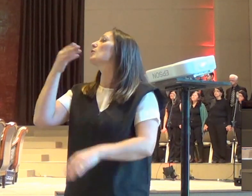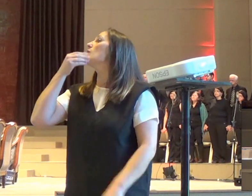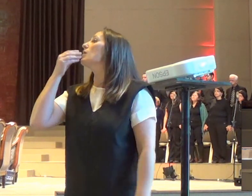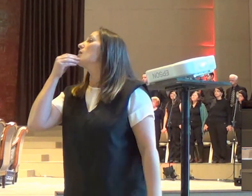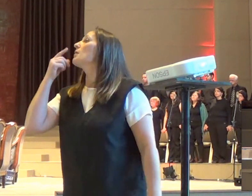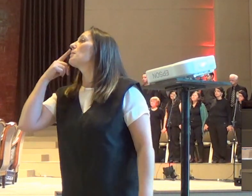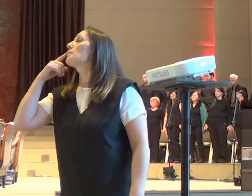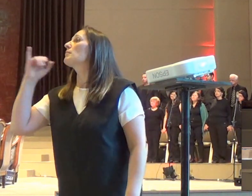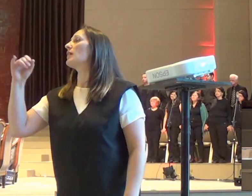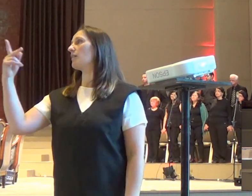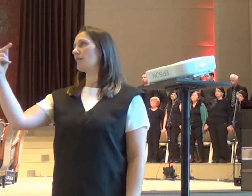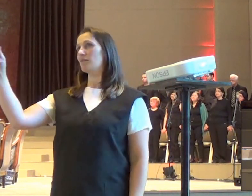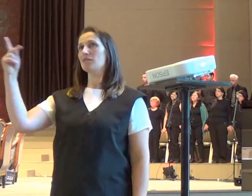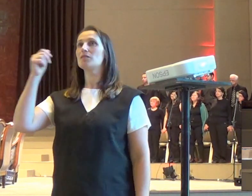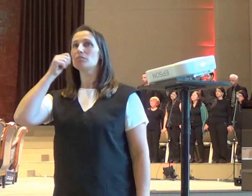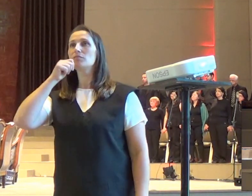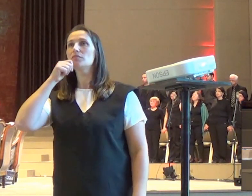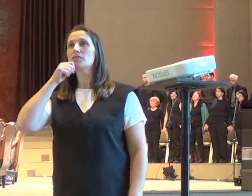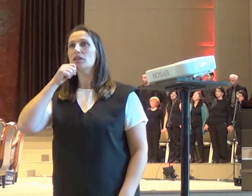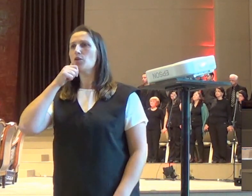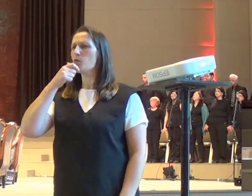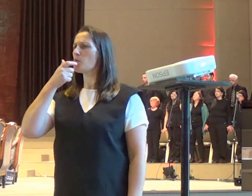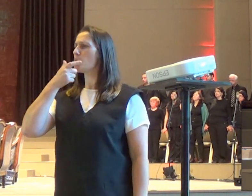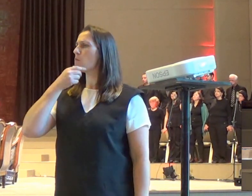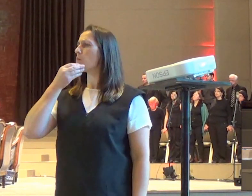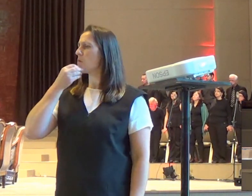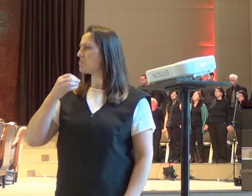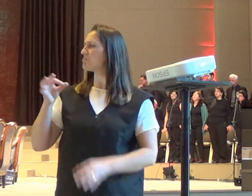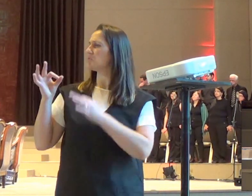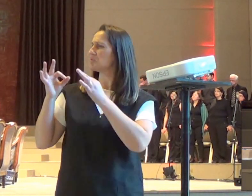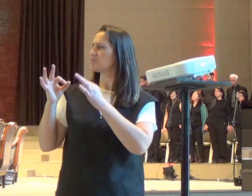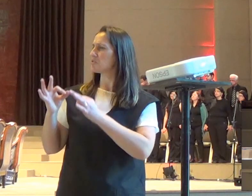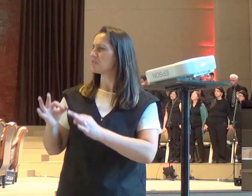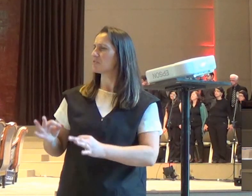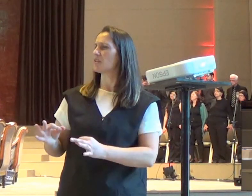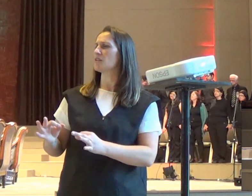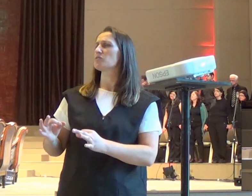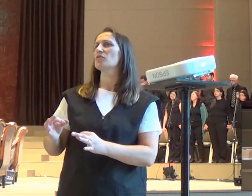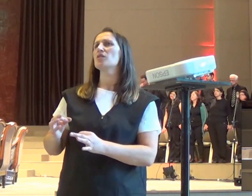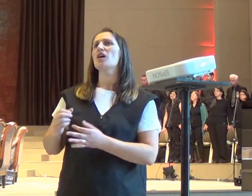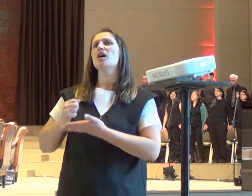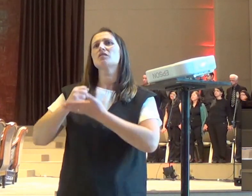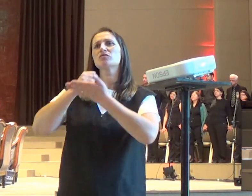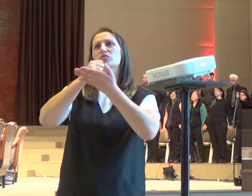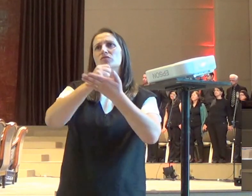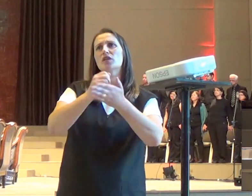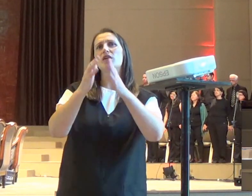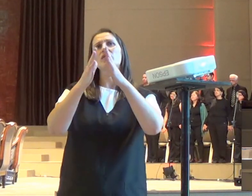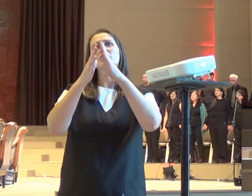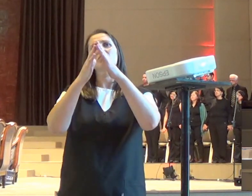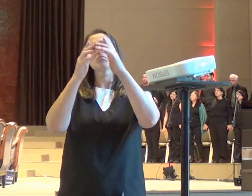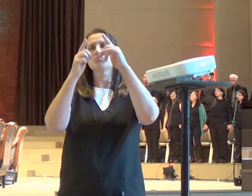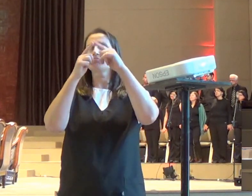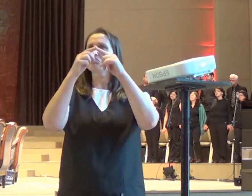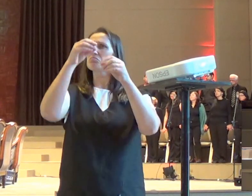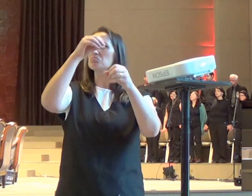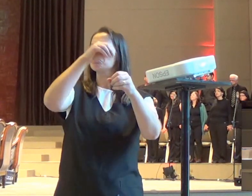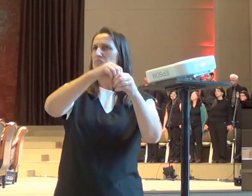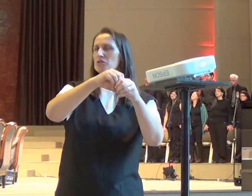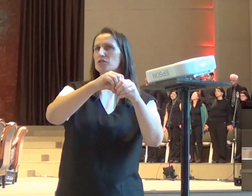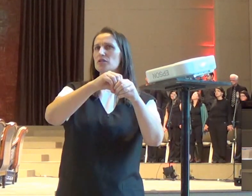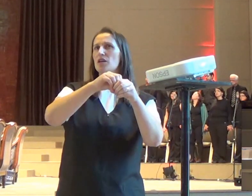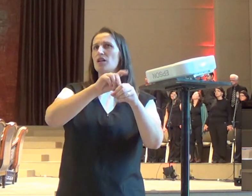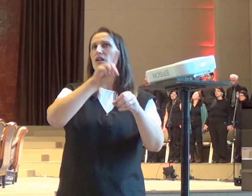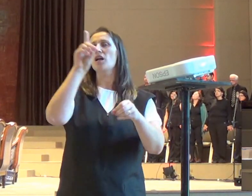né e íntegro tesoureiro da igreja da Lapa acho que a vida toda foi né e